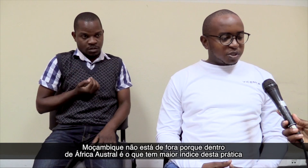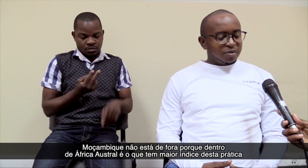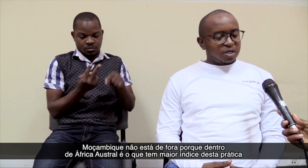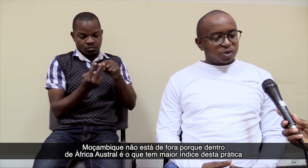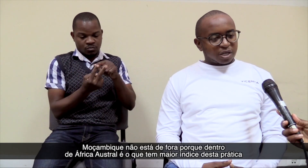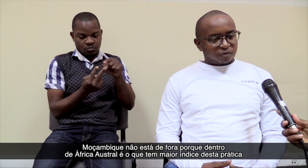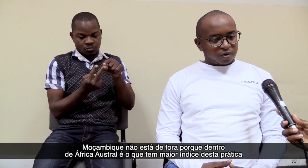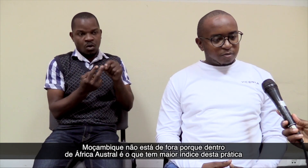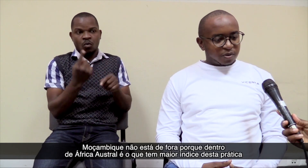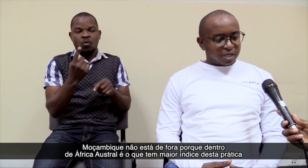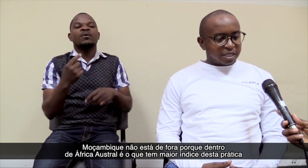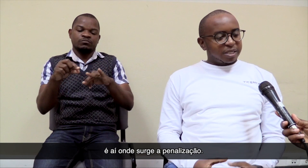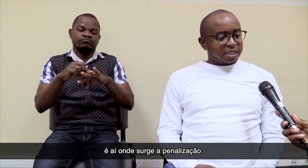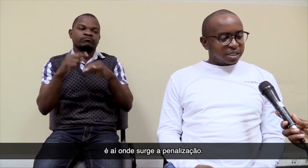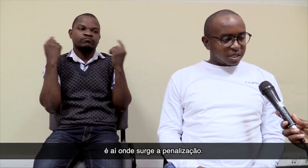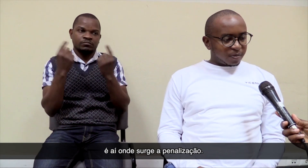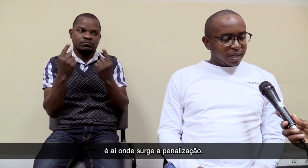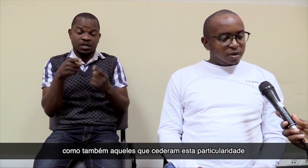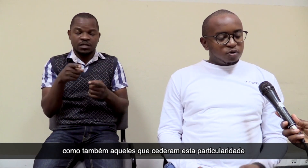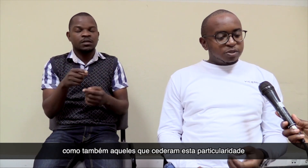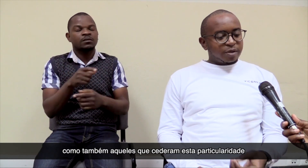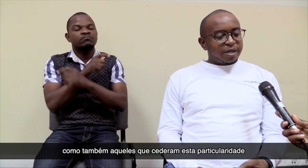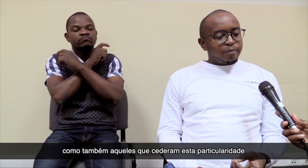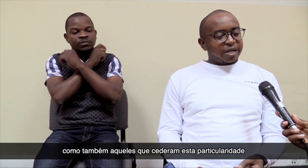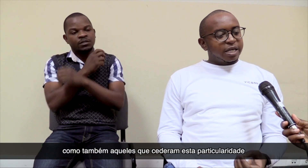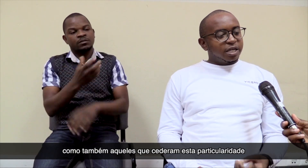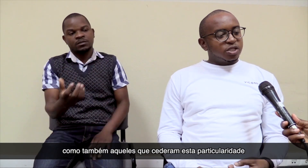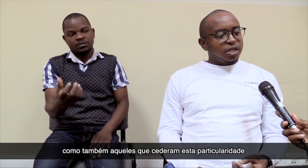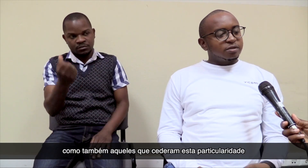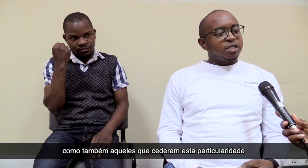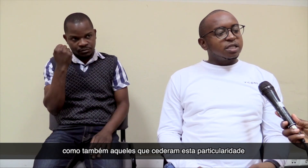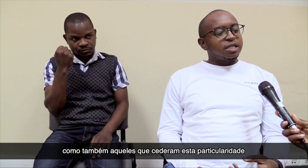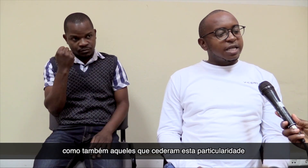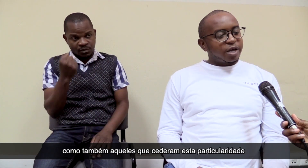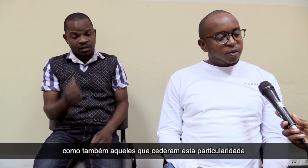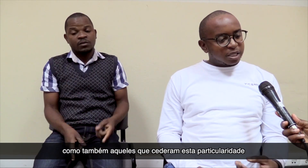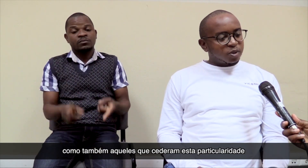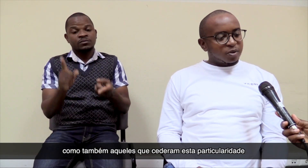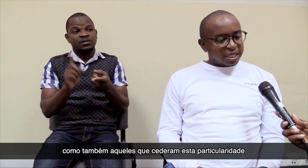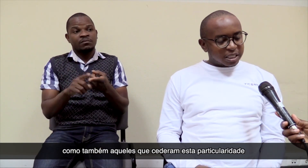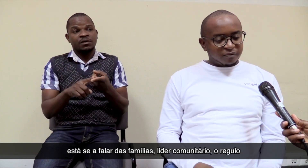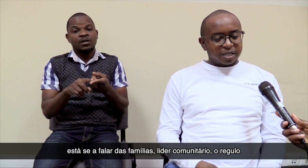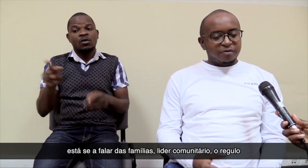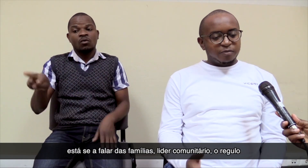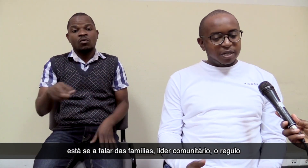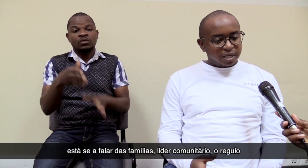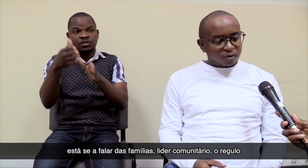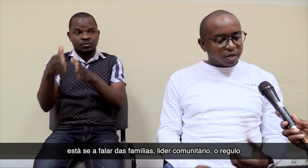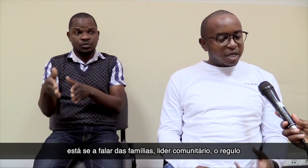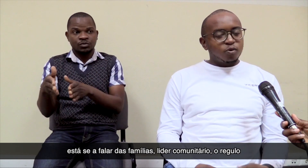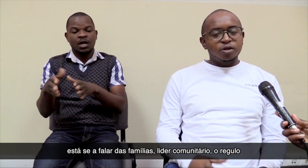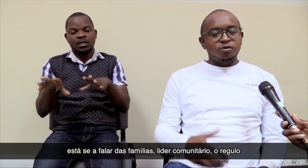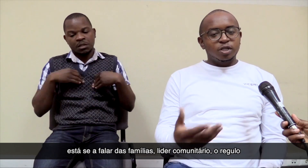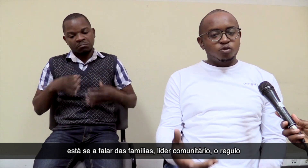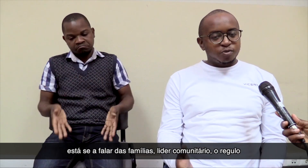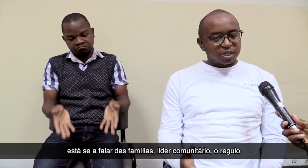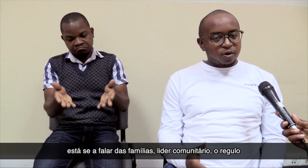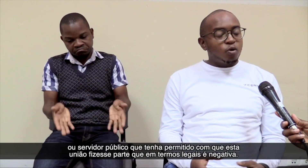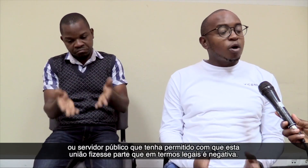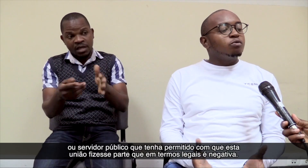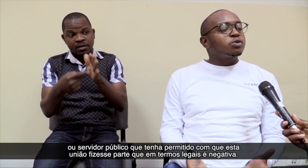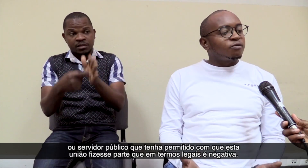a uma união prematura. Isto podemos entender que, em termos legais, de forma universal, pelos dados trazidos pela